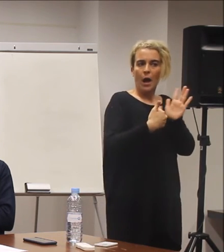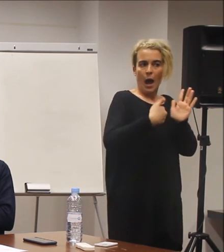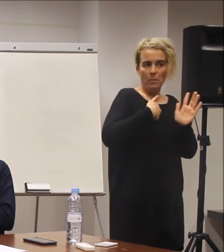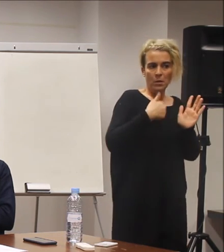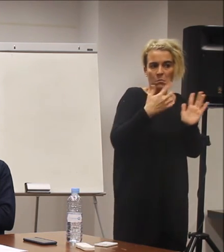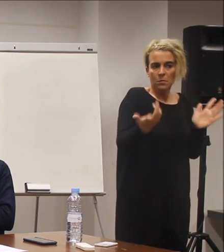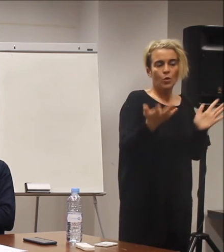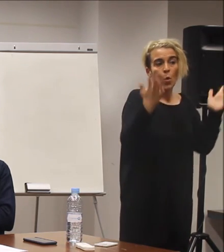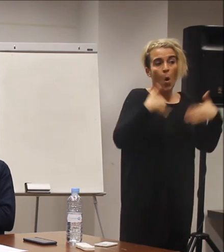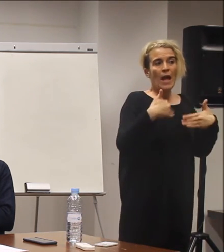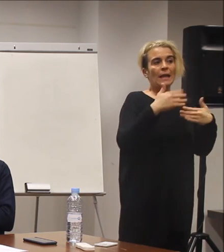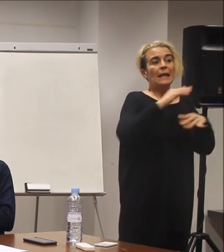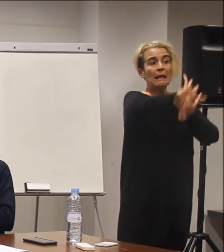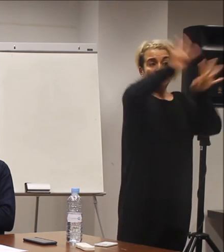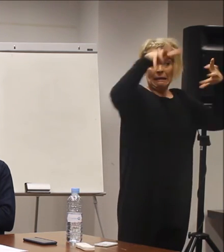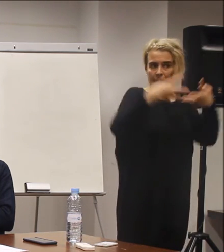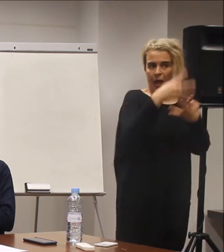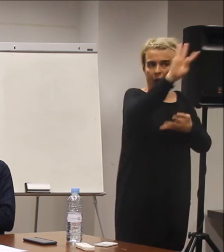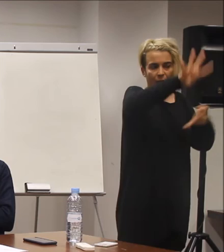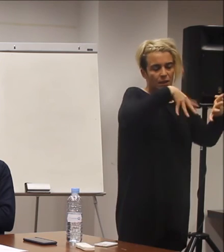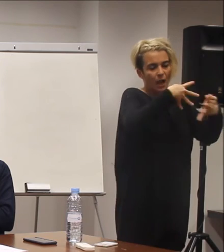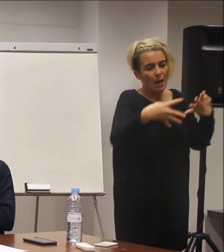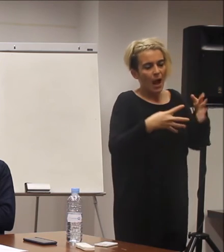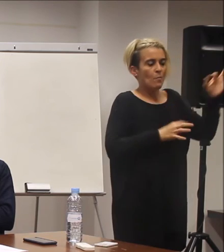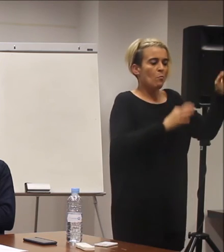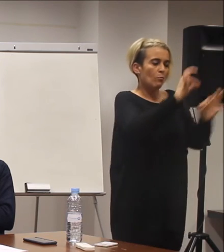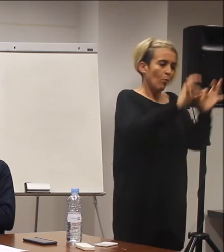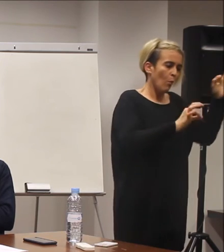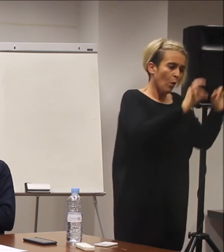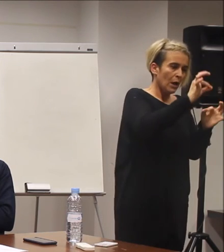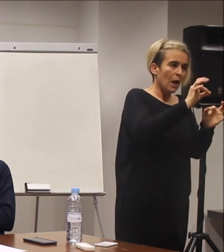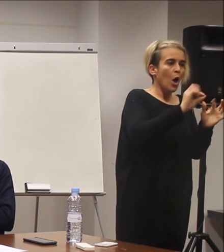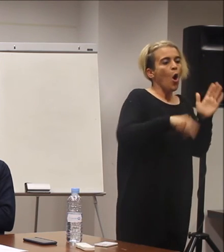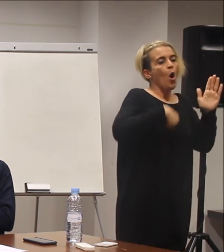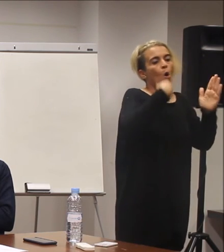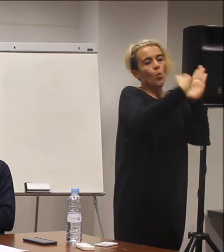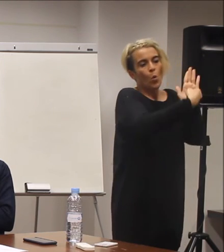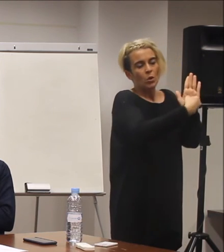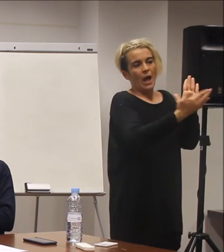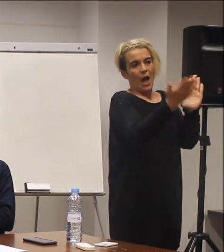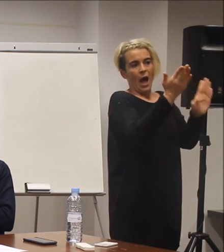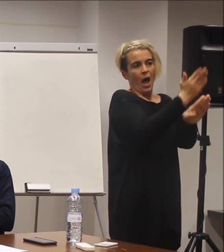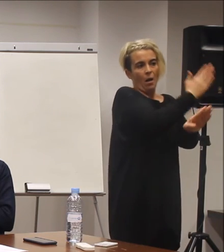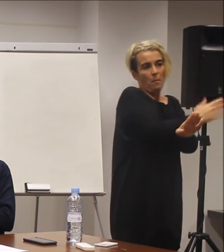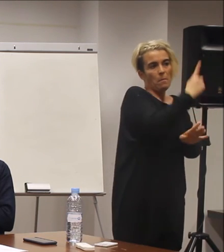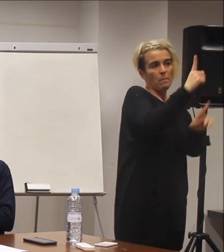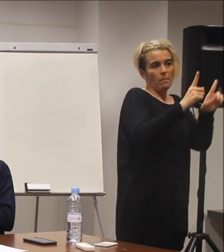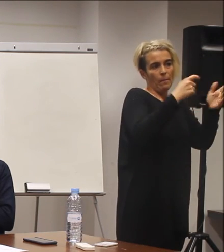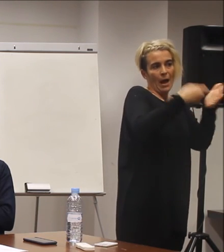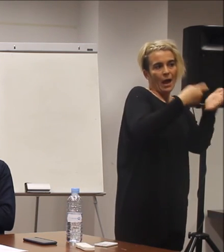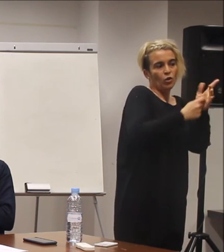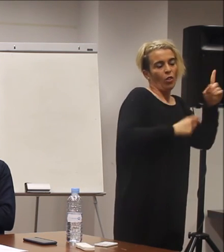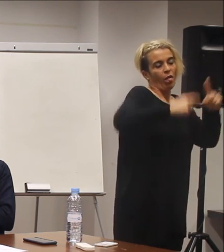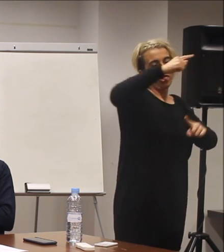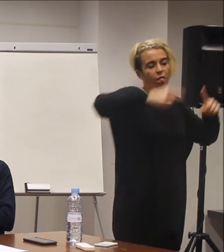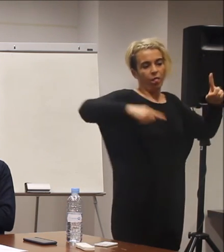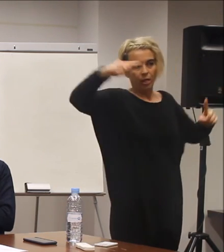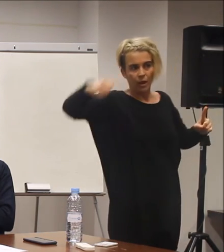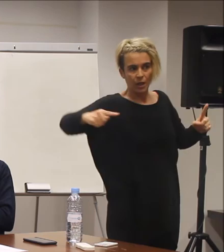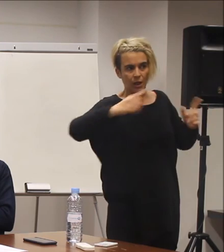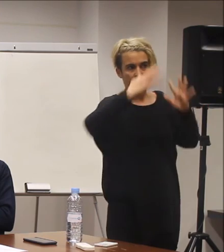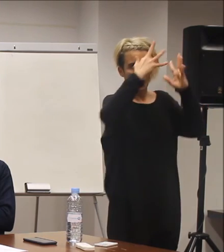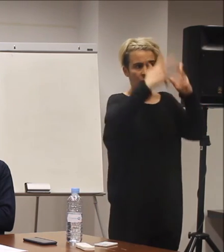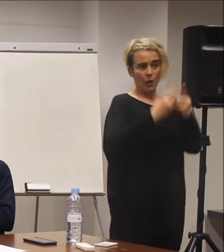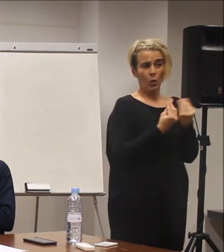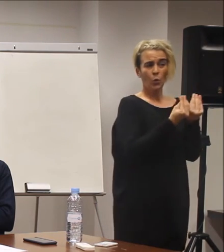realidad es que hay bonificaciones de diferenciales, hay cuotas que en su día no se han pagado y todo esto fluctúa la cantidad. Entonces, nosotros os recomendamos